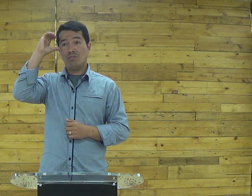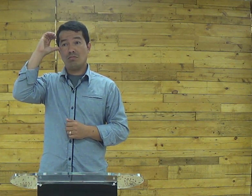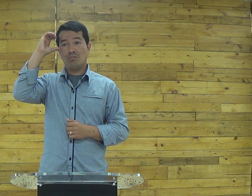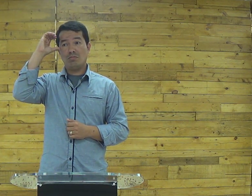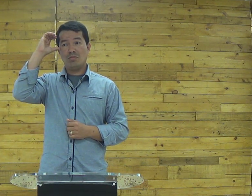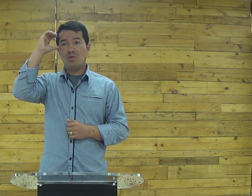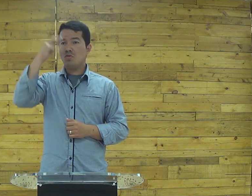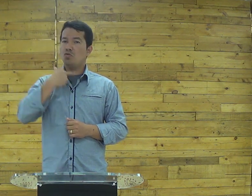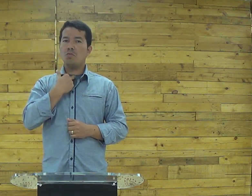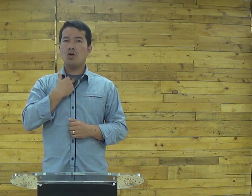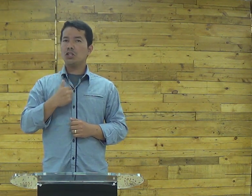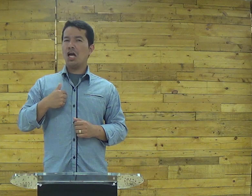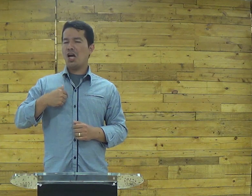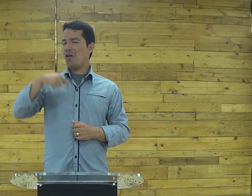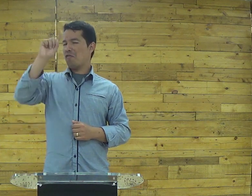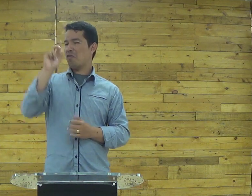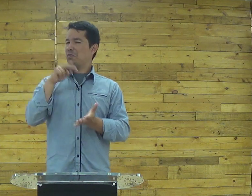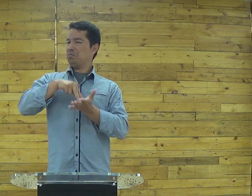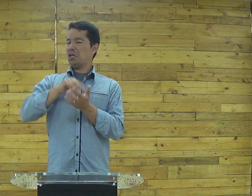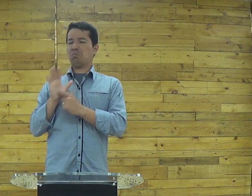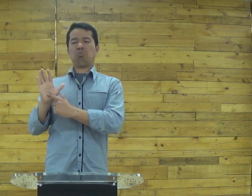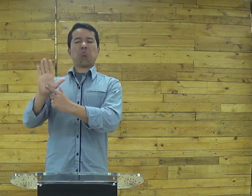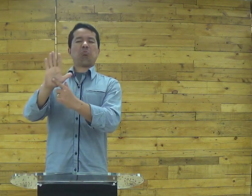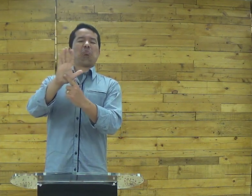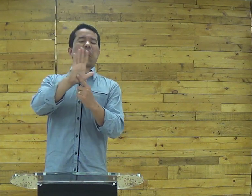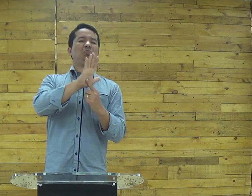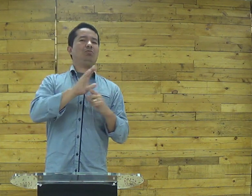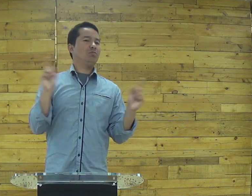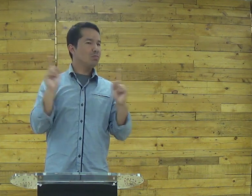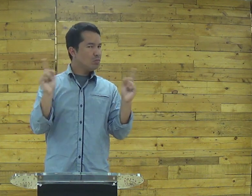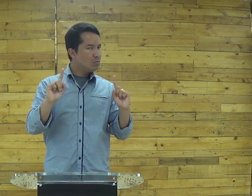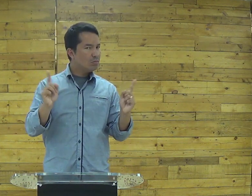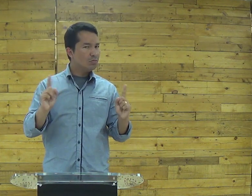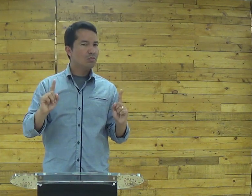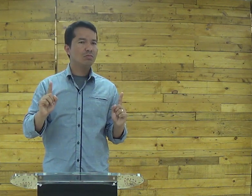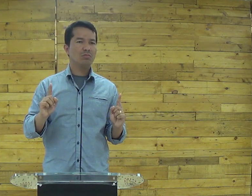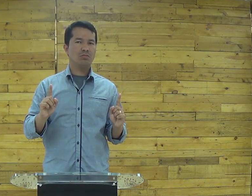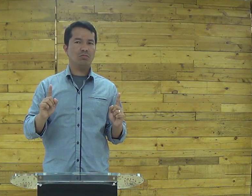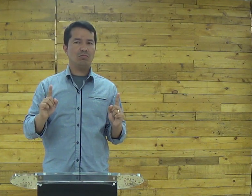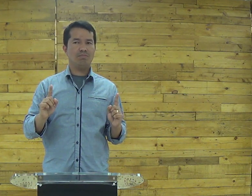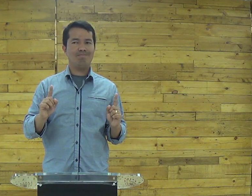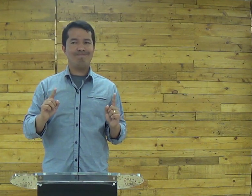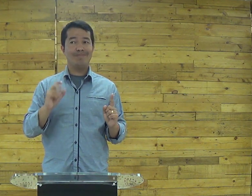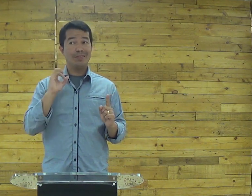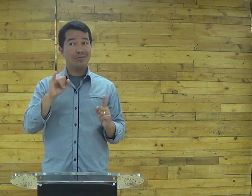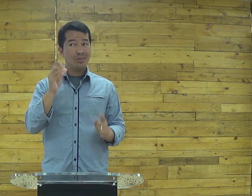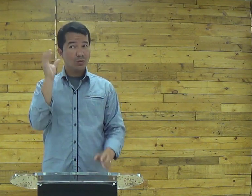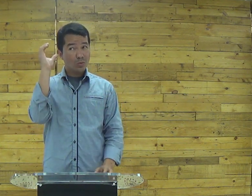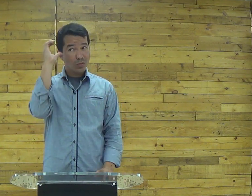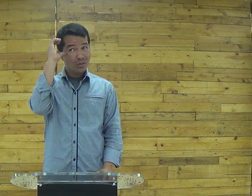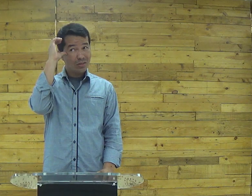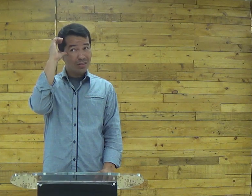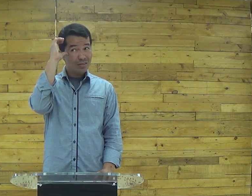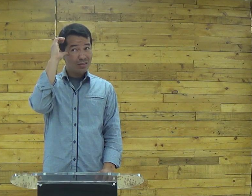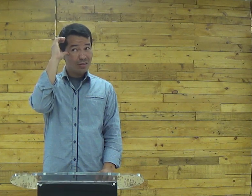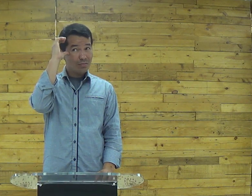você precisa ter consciência. Pode só ficar, vou ficar em pé para mostrar para todo mundo que eu fiquei em pé. Não é isso.